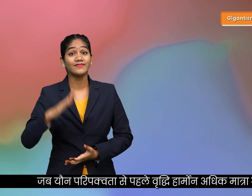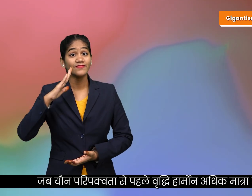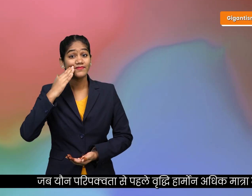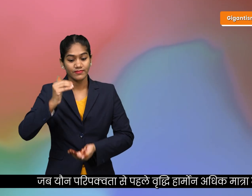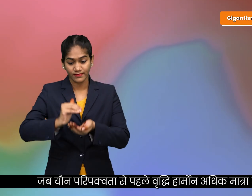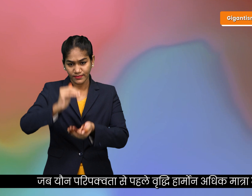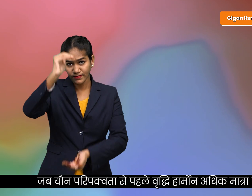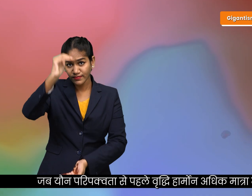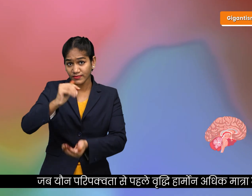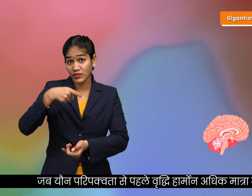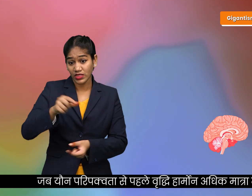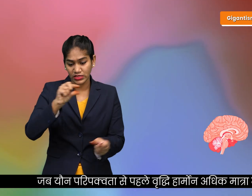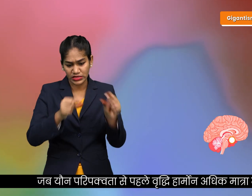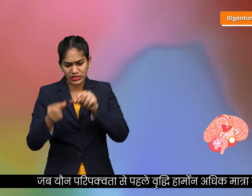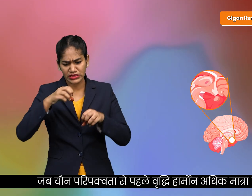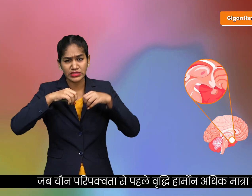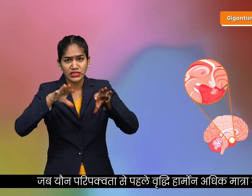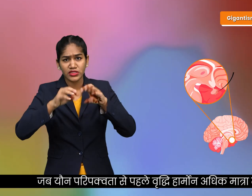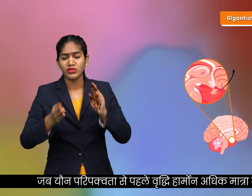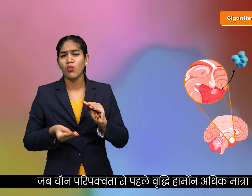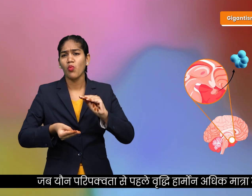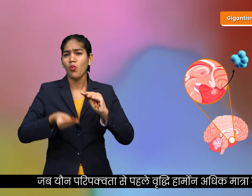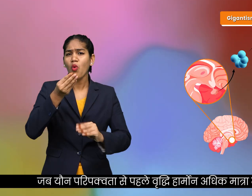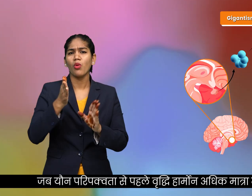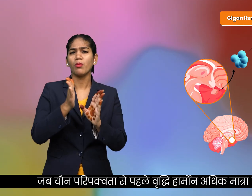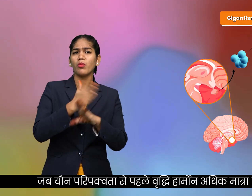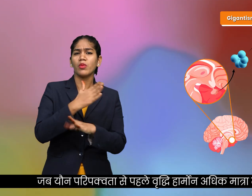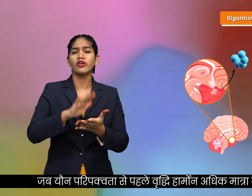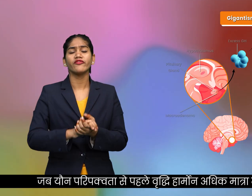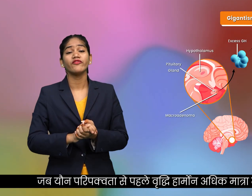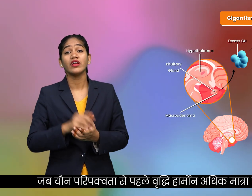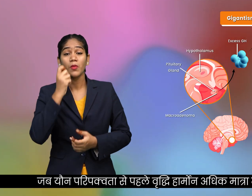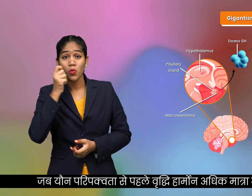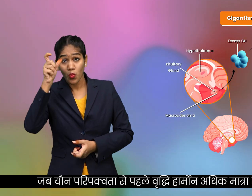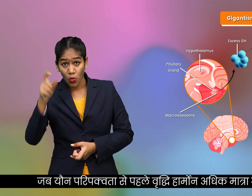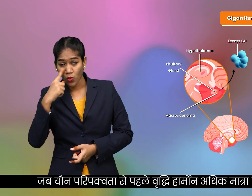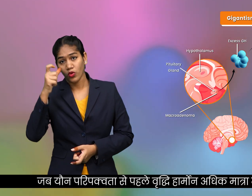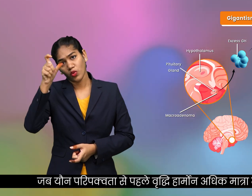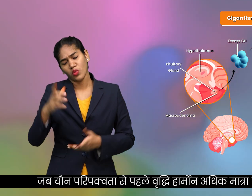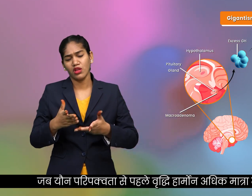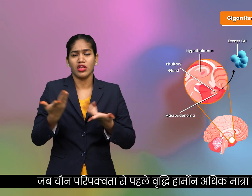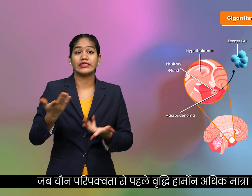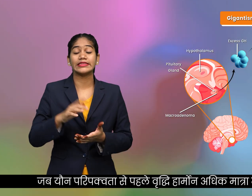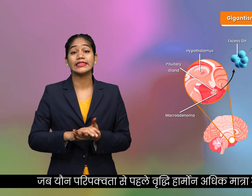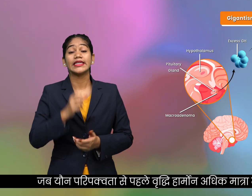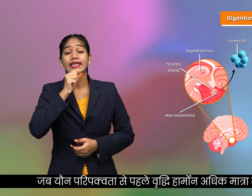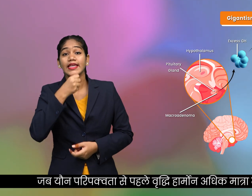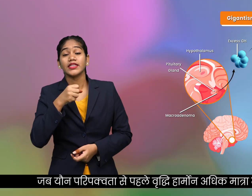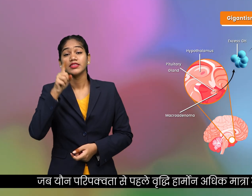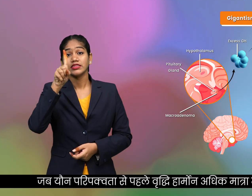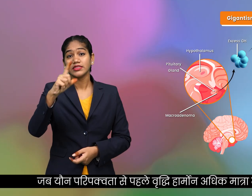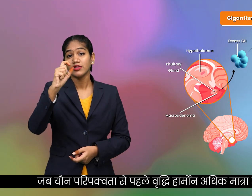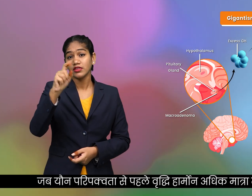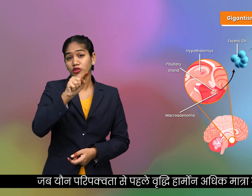जब यौन परिपक्वता से पहले वृद्धि हार्मोन अधिक मात्रा में